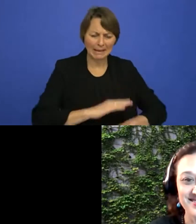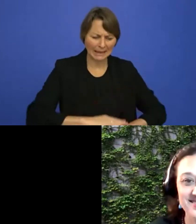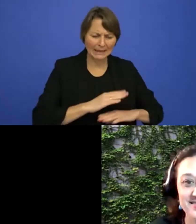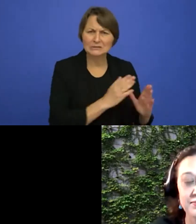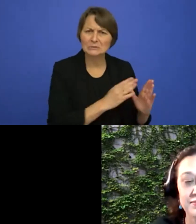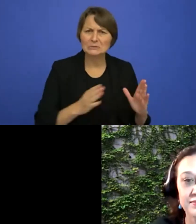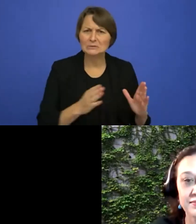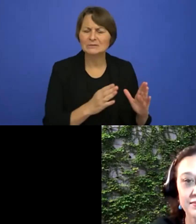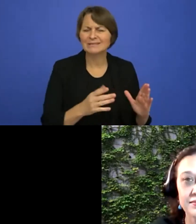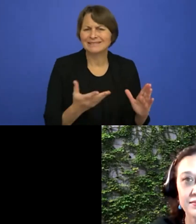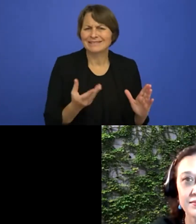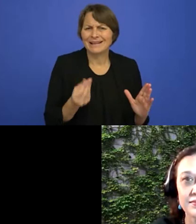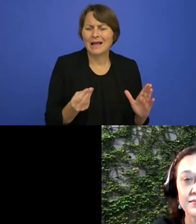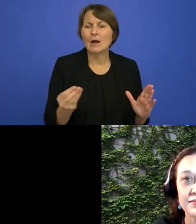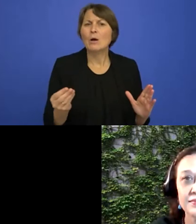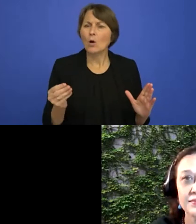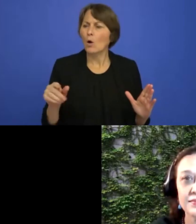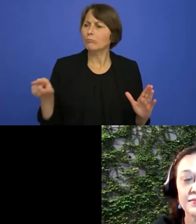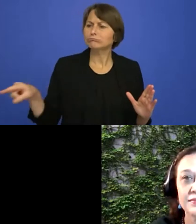prennent en compte